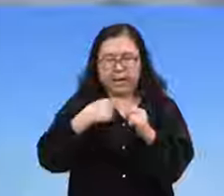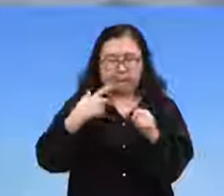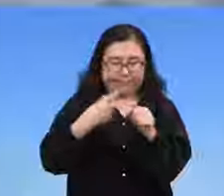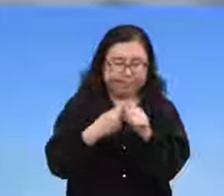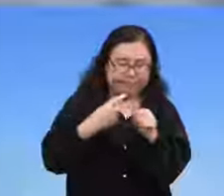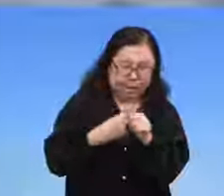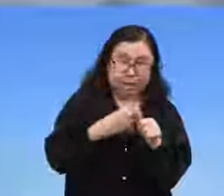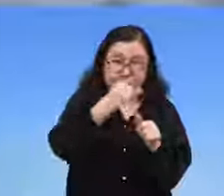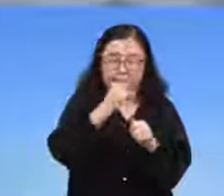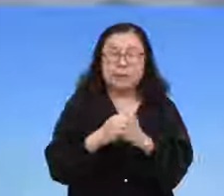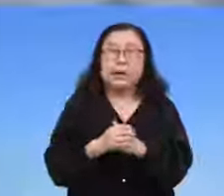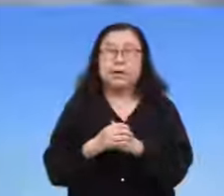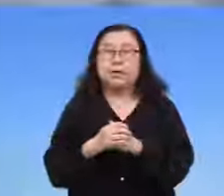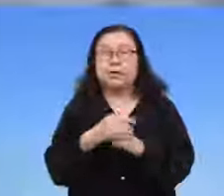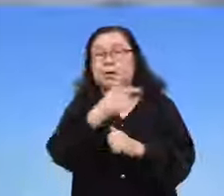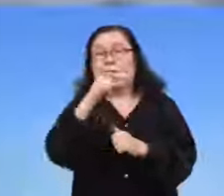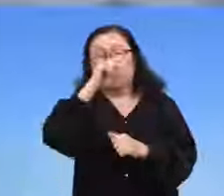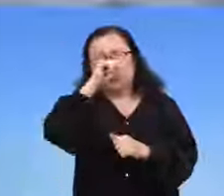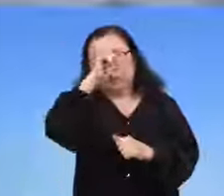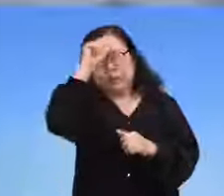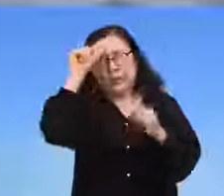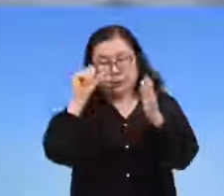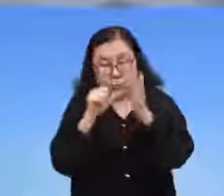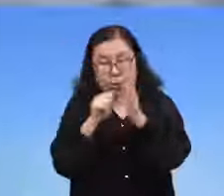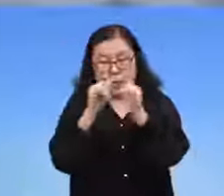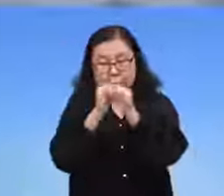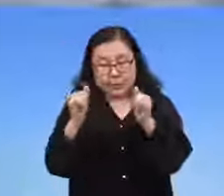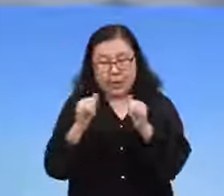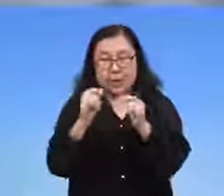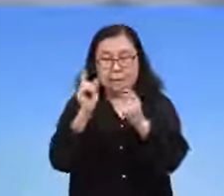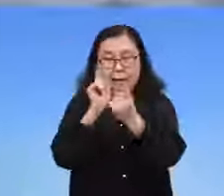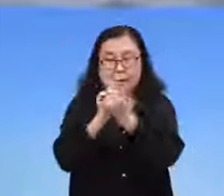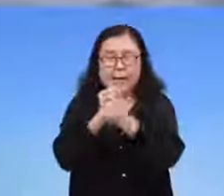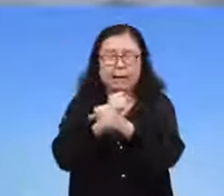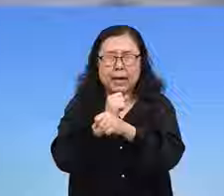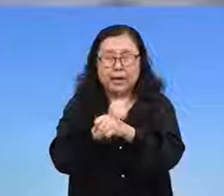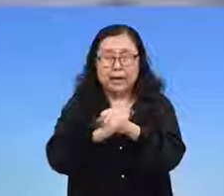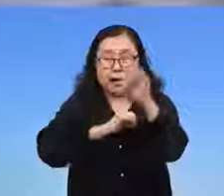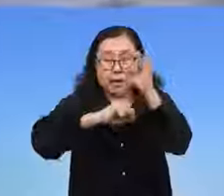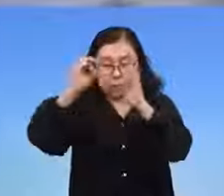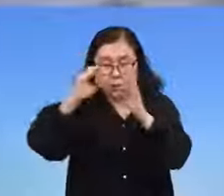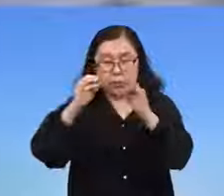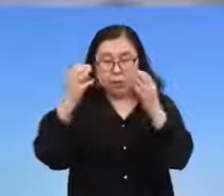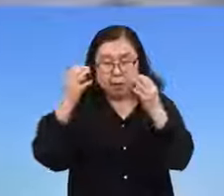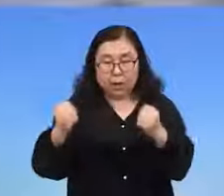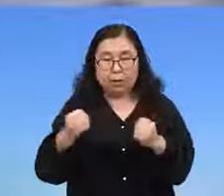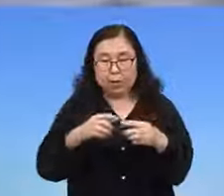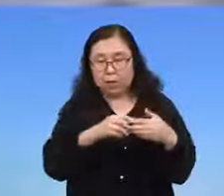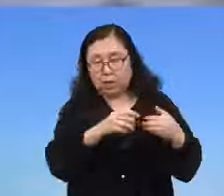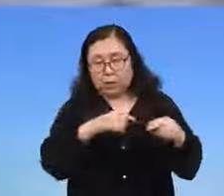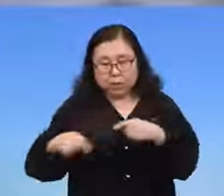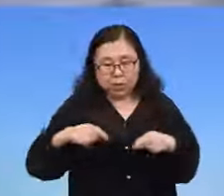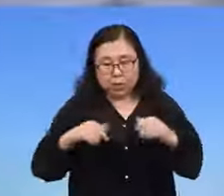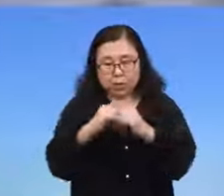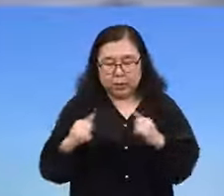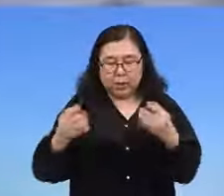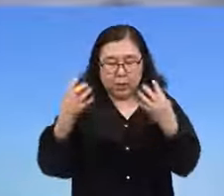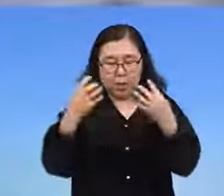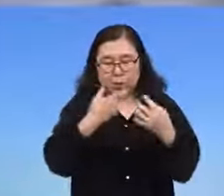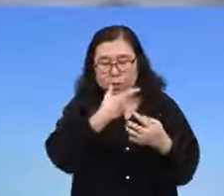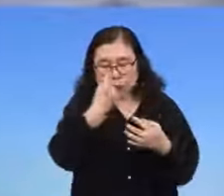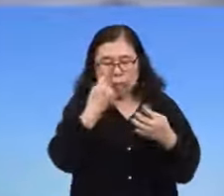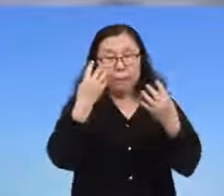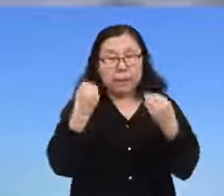하면은 참 너무너무 좋은 장로님들을 하나님이 만나게 해주셔가지고 실수도 많고 뭐 지도자로 부족한 게